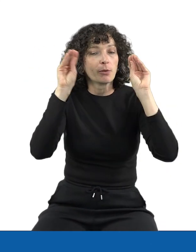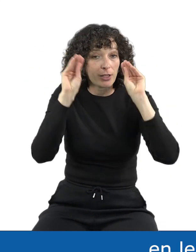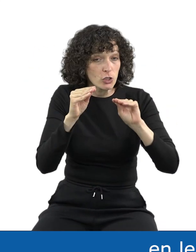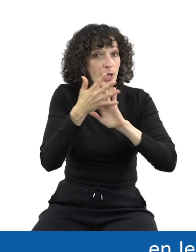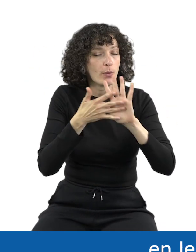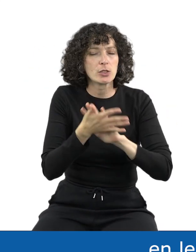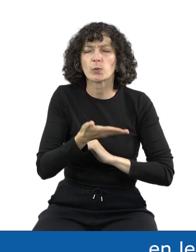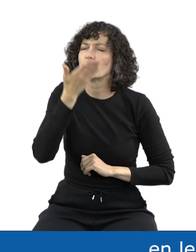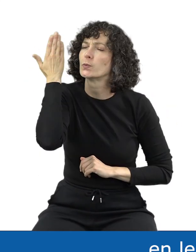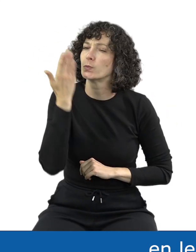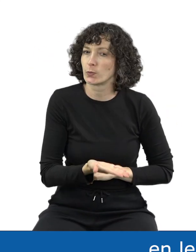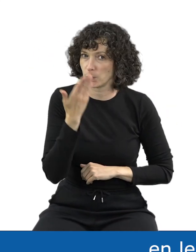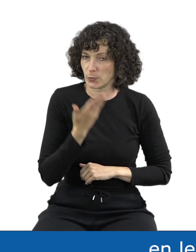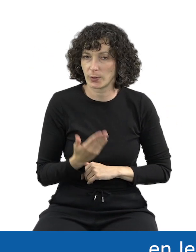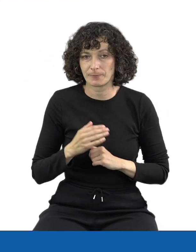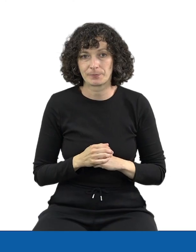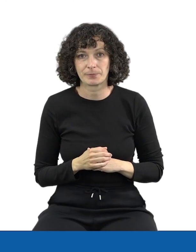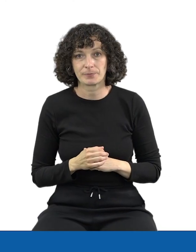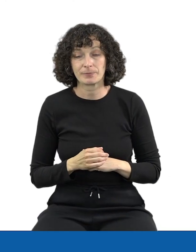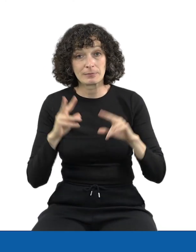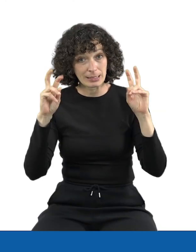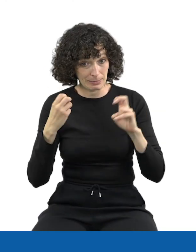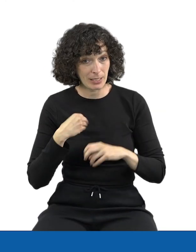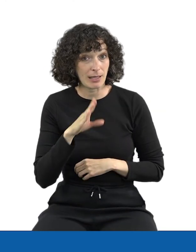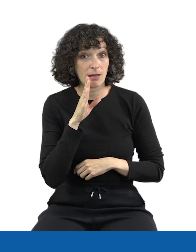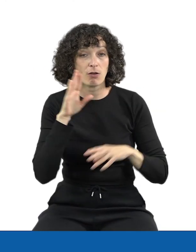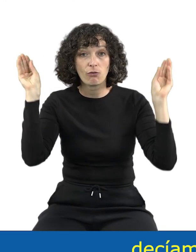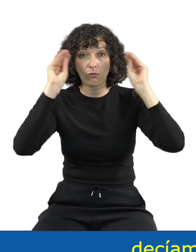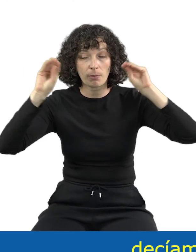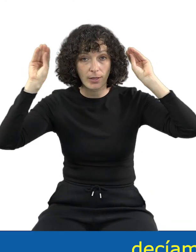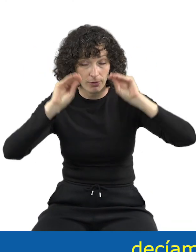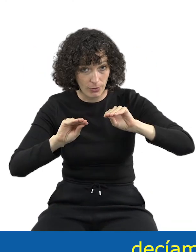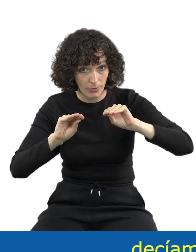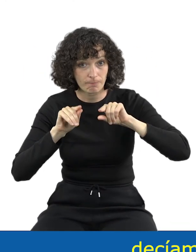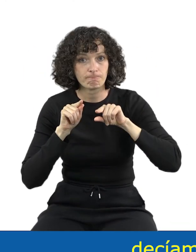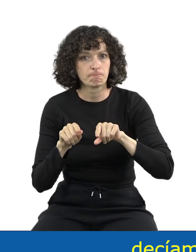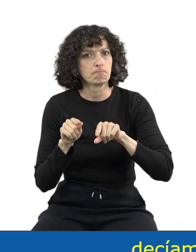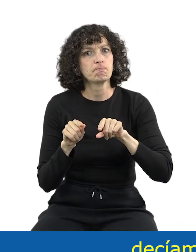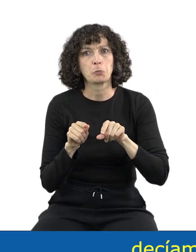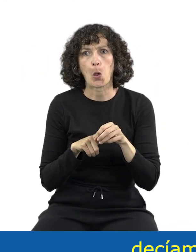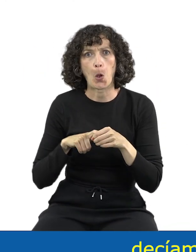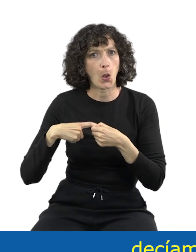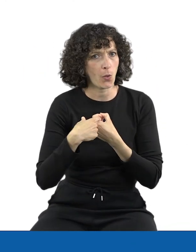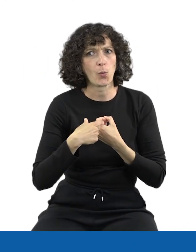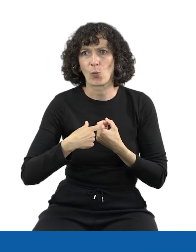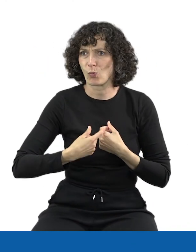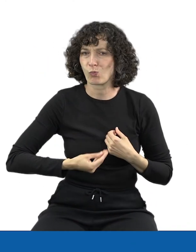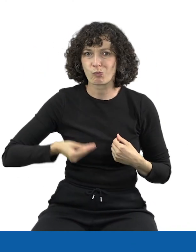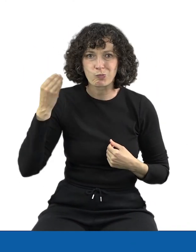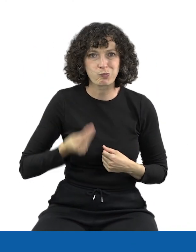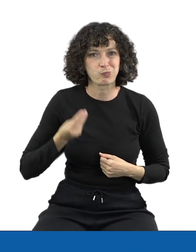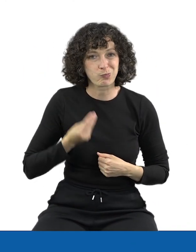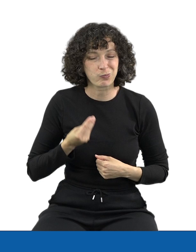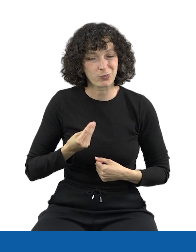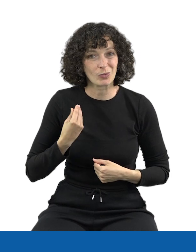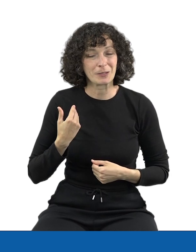este caso, pues en lengua de signos, sí, evidentemente. Y sobre esa formación decíamos que ha habido una gran acogida, teniendo también toda